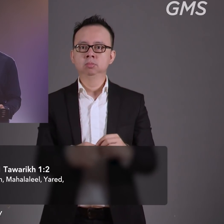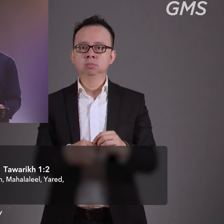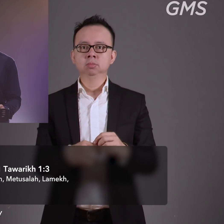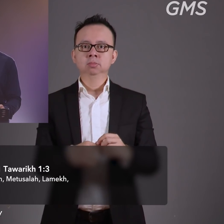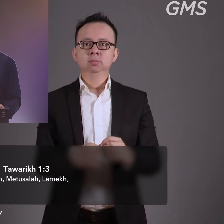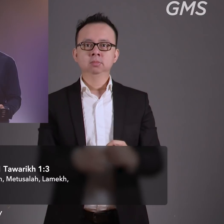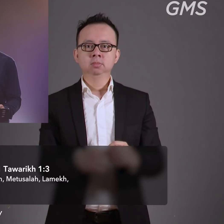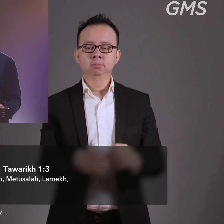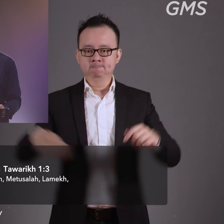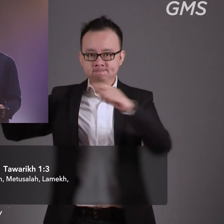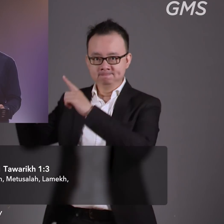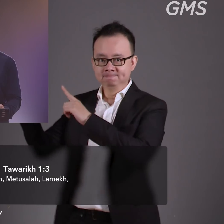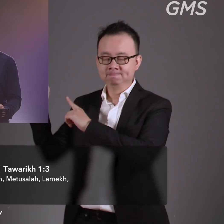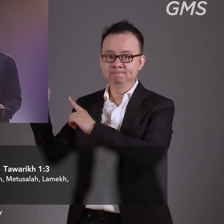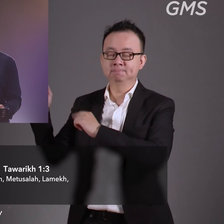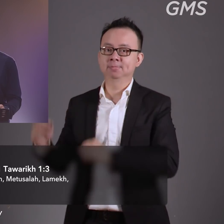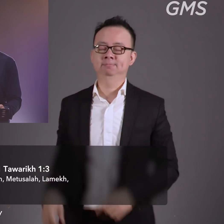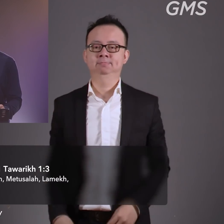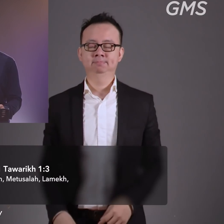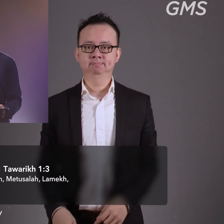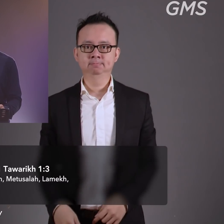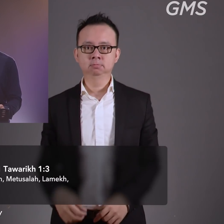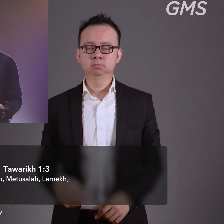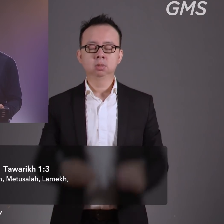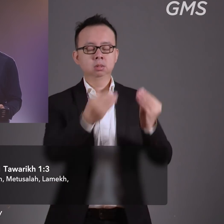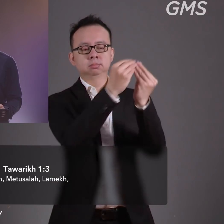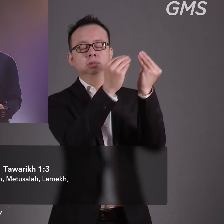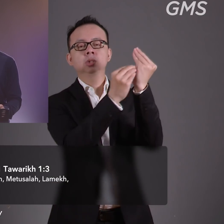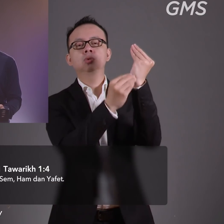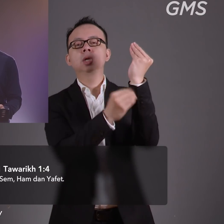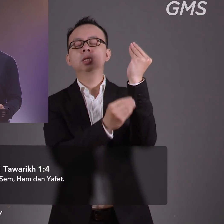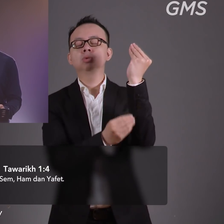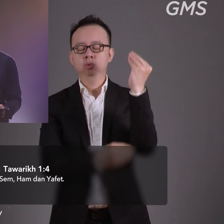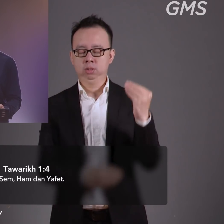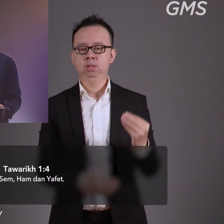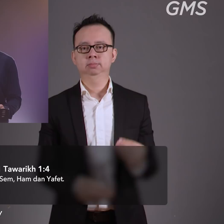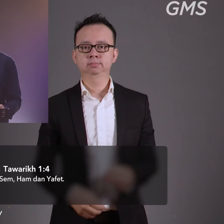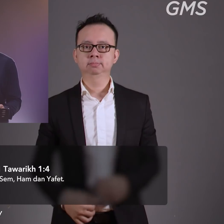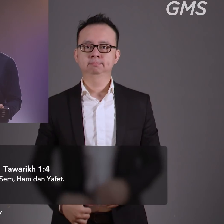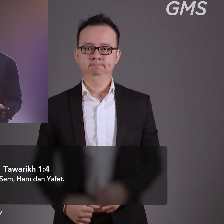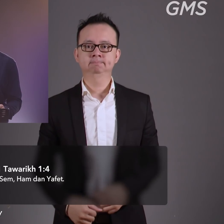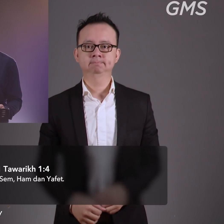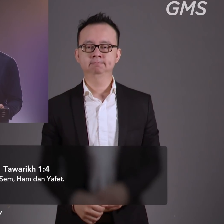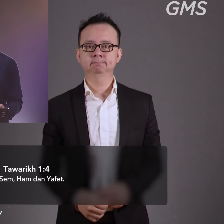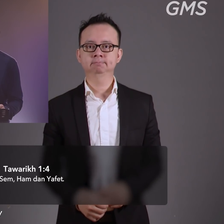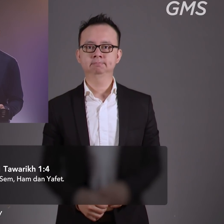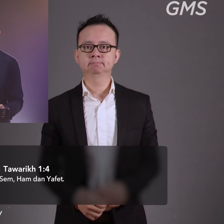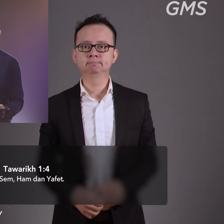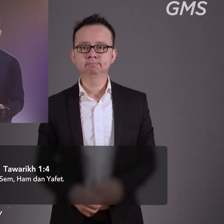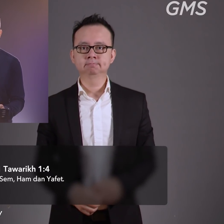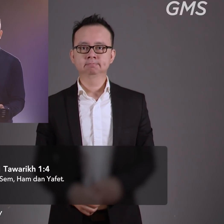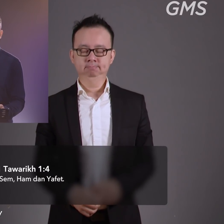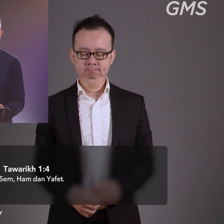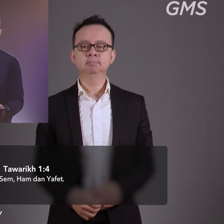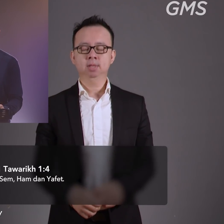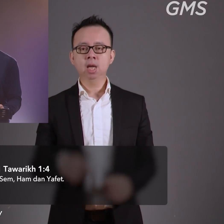Yared, Henok, Metusalah, Lamek, Nuh, Sem, Ham,